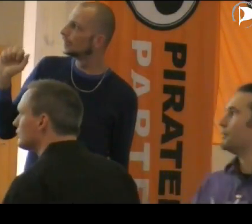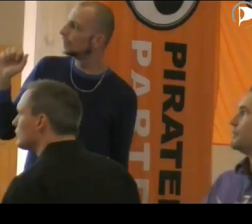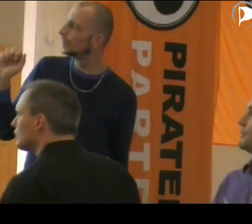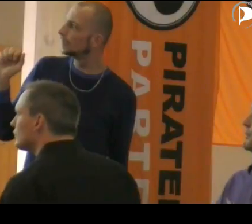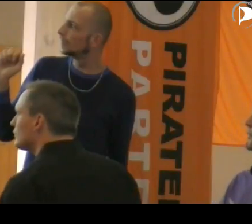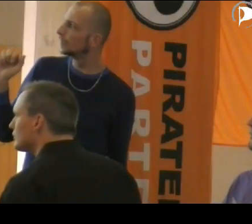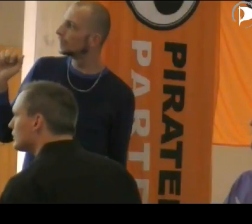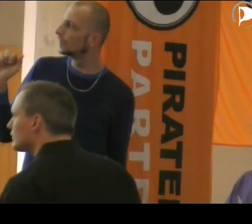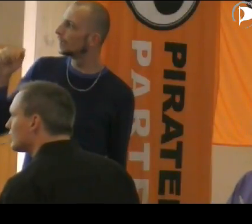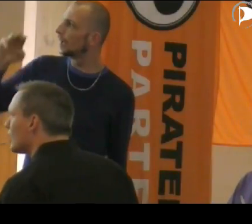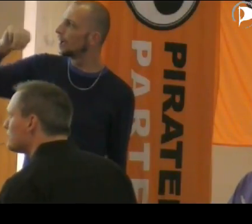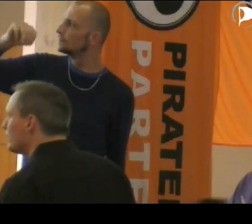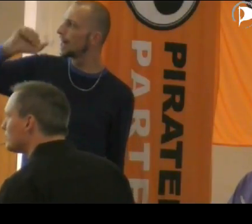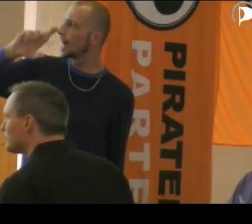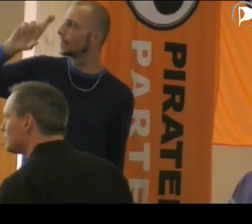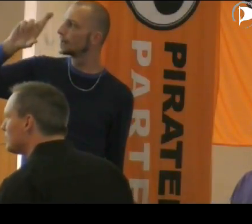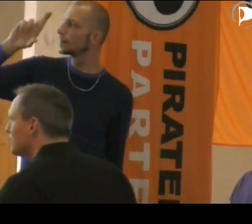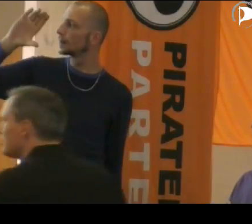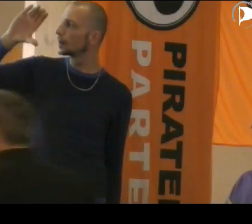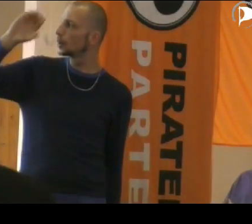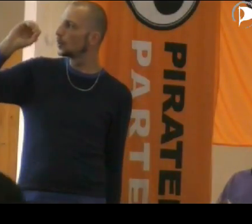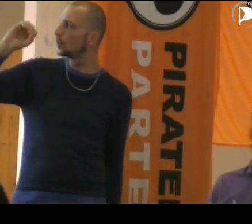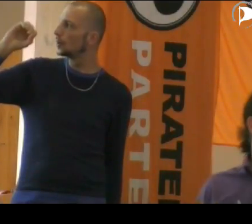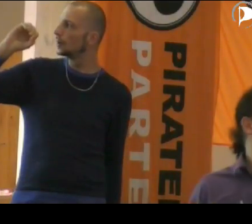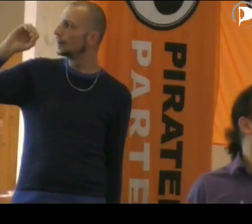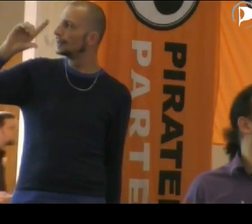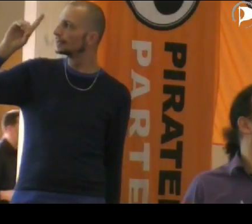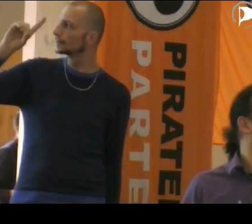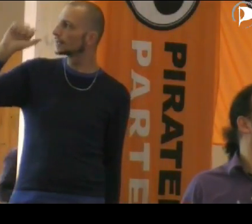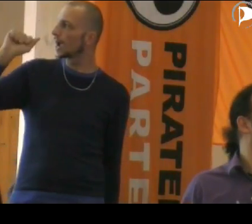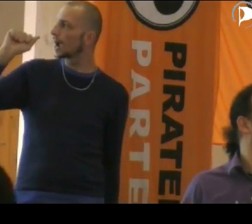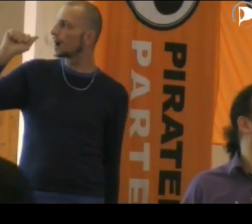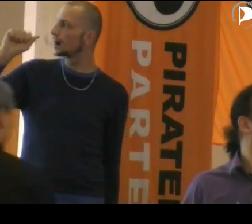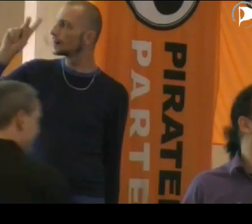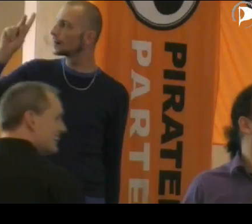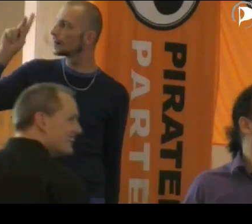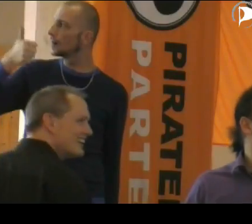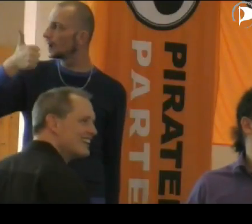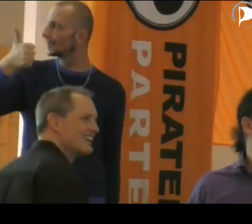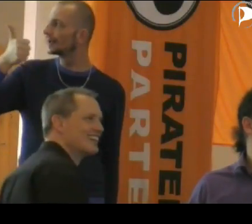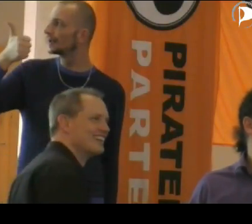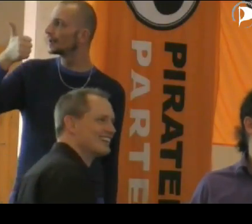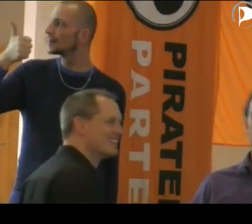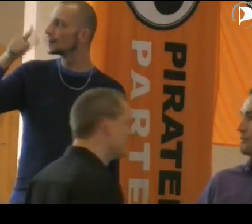das lesen ist manchmal von vorteil der bauleiter und